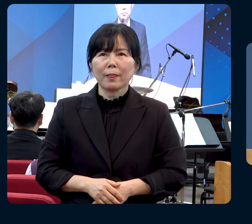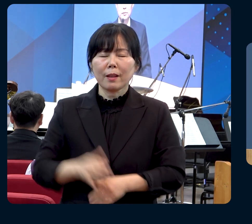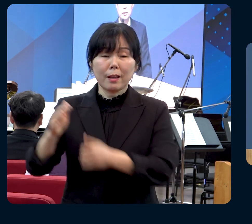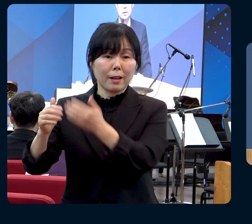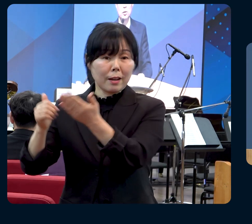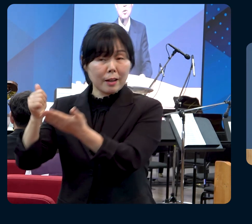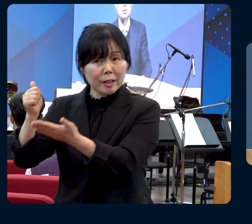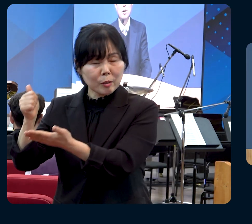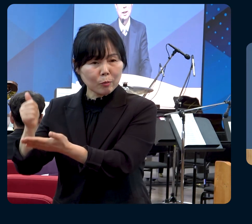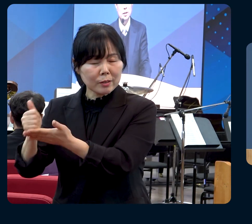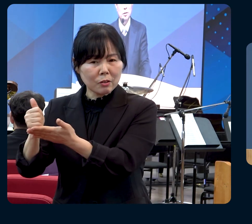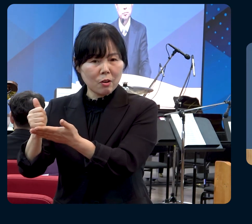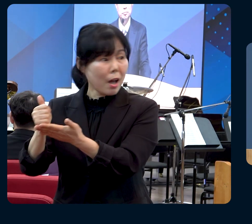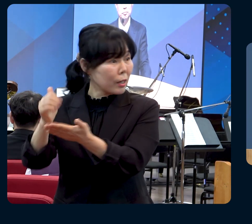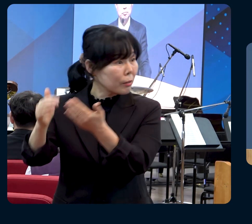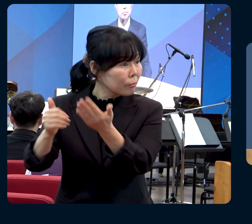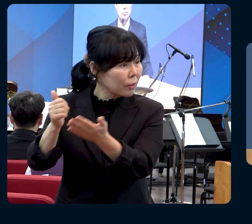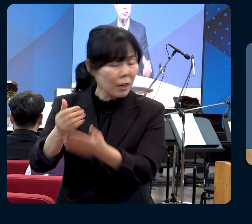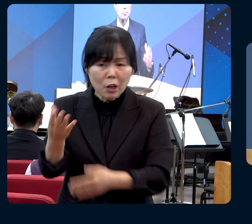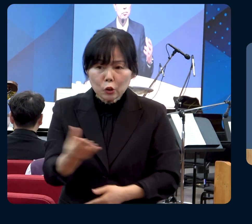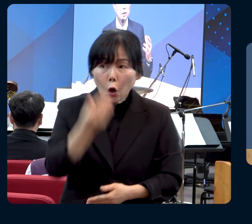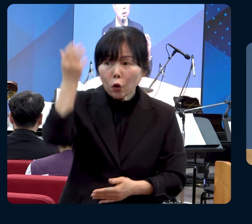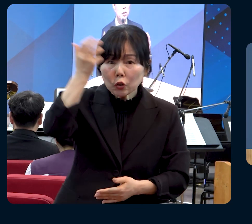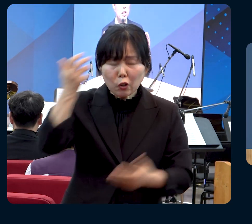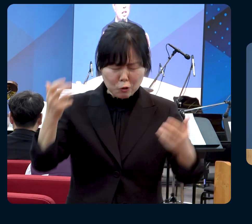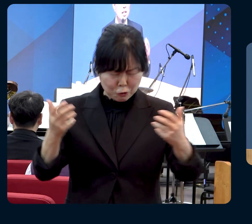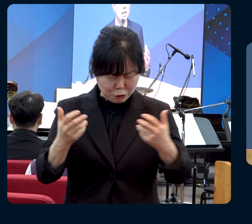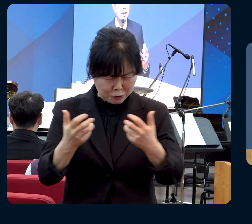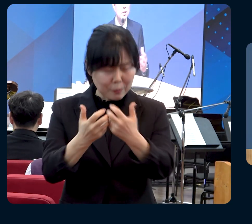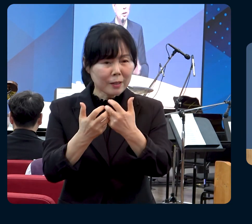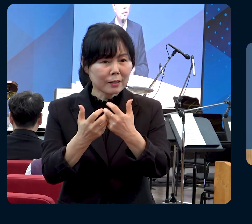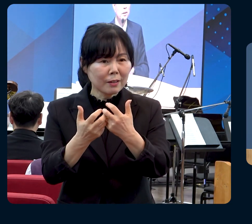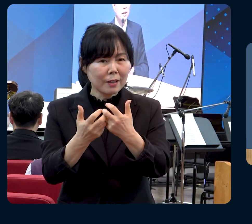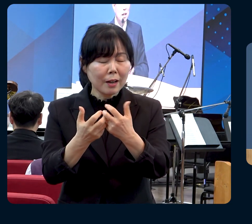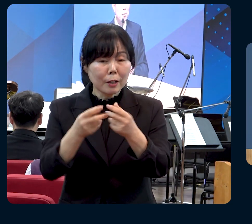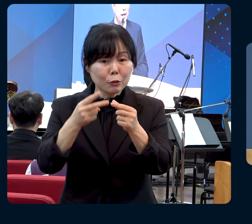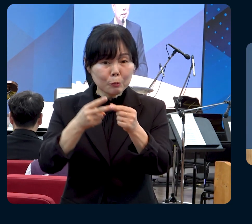하나님은 성령 안에서 그리고 진리